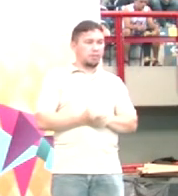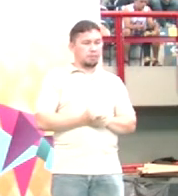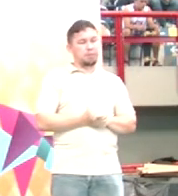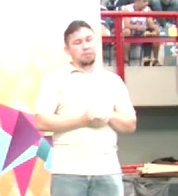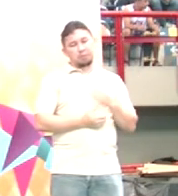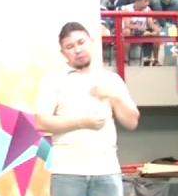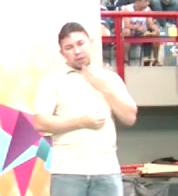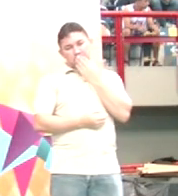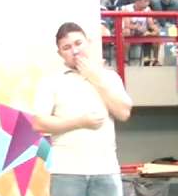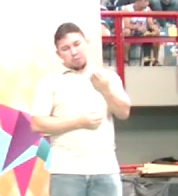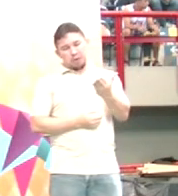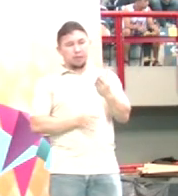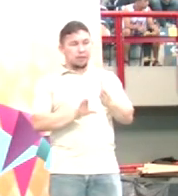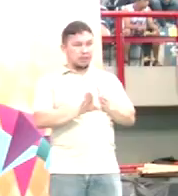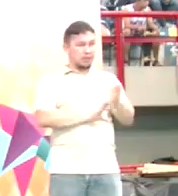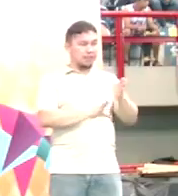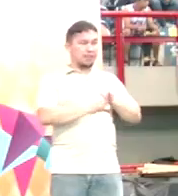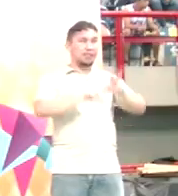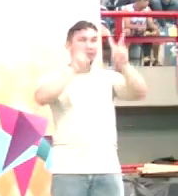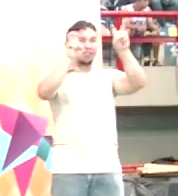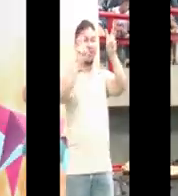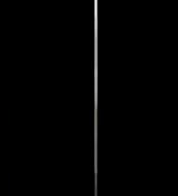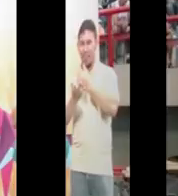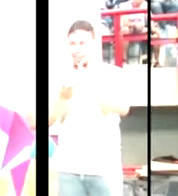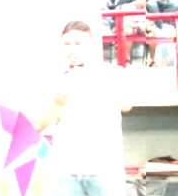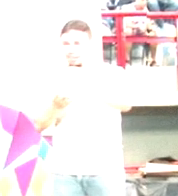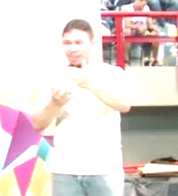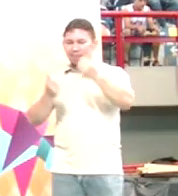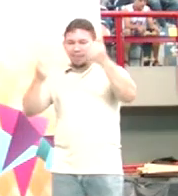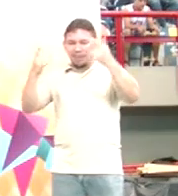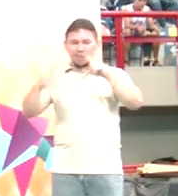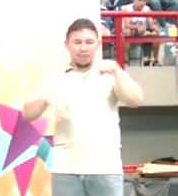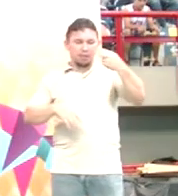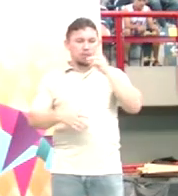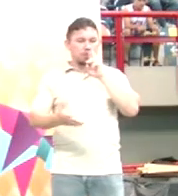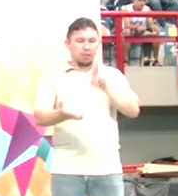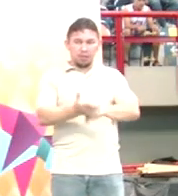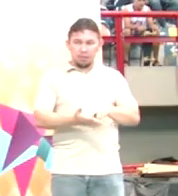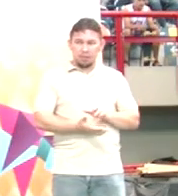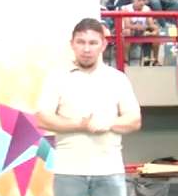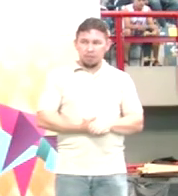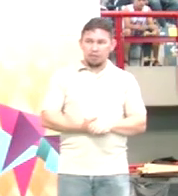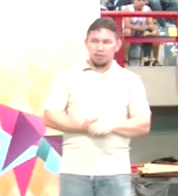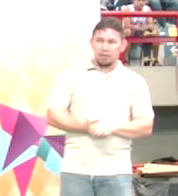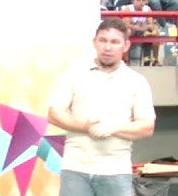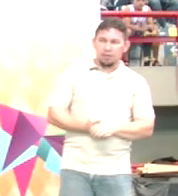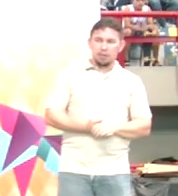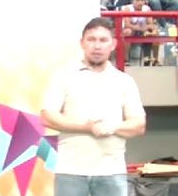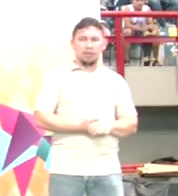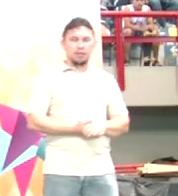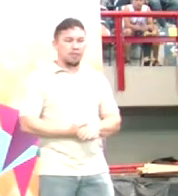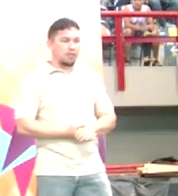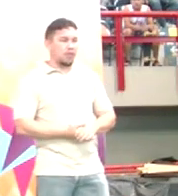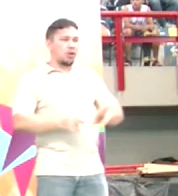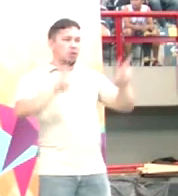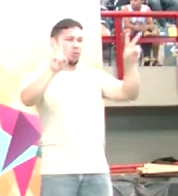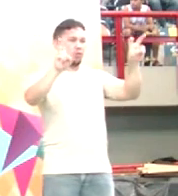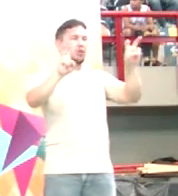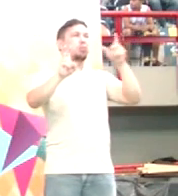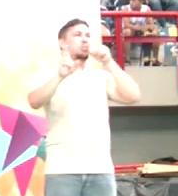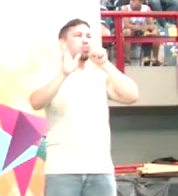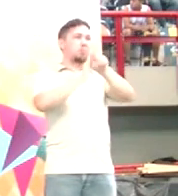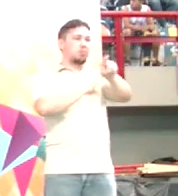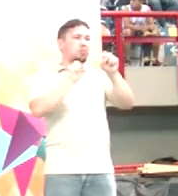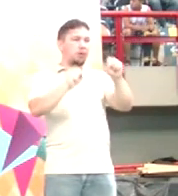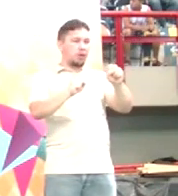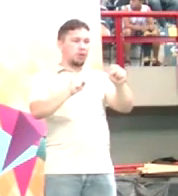Eu prefiro orientá-los que não coloque. Pode, no título pode ser pergunta, na introdução não,